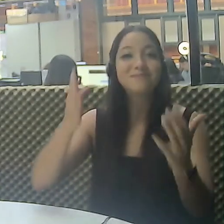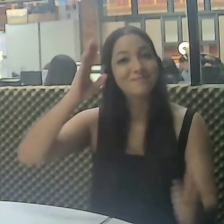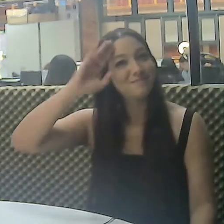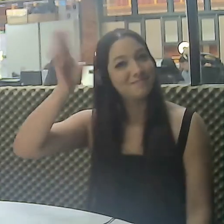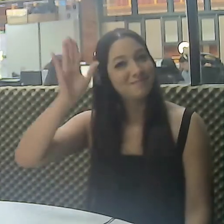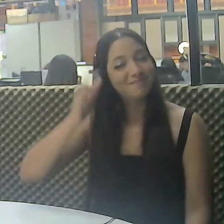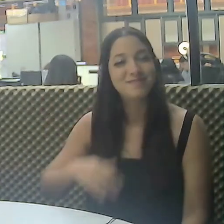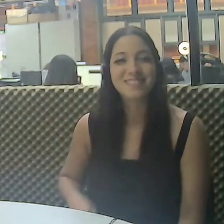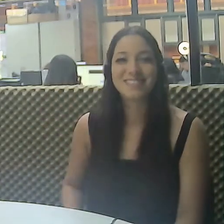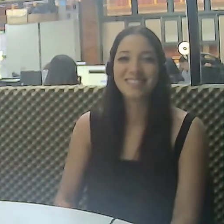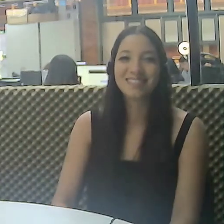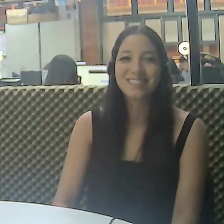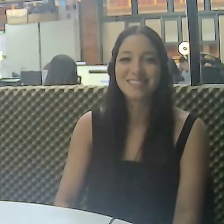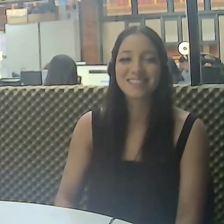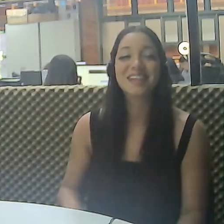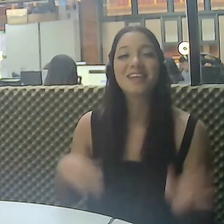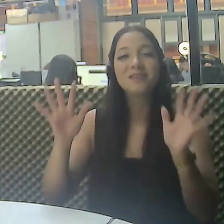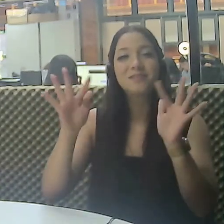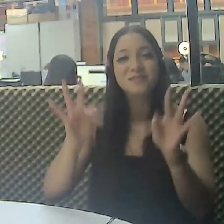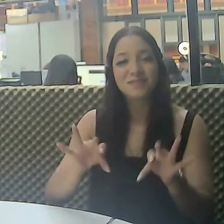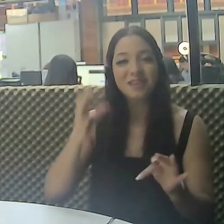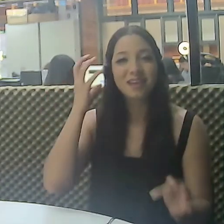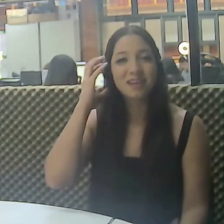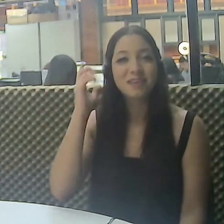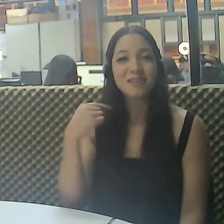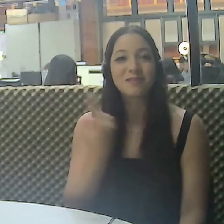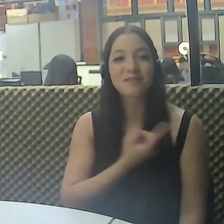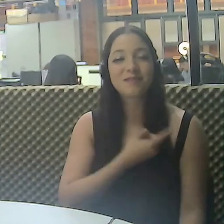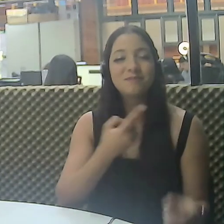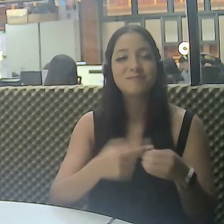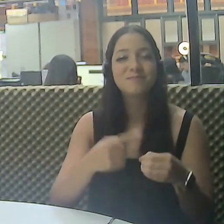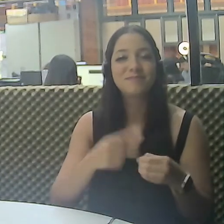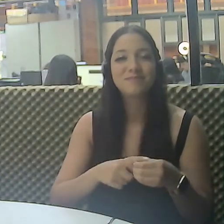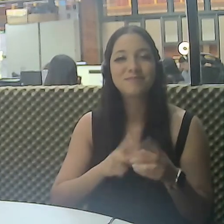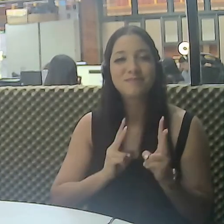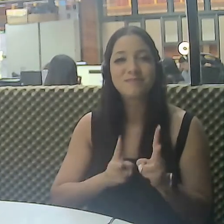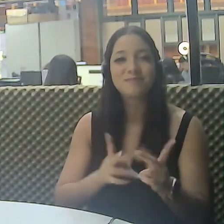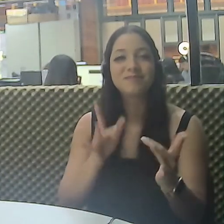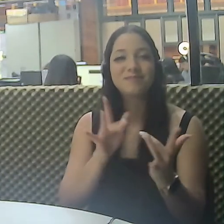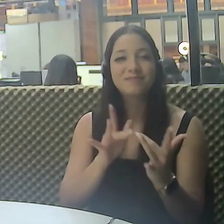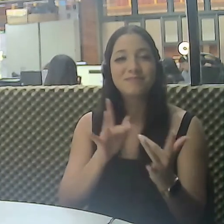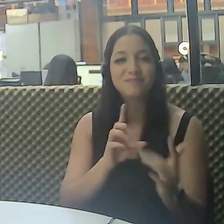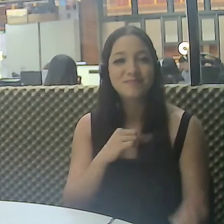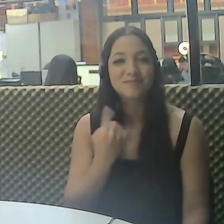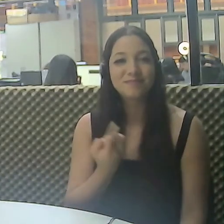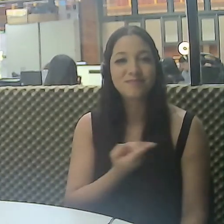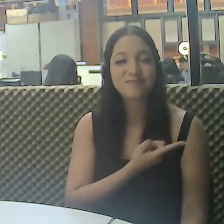bem. Fica por aqui mais uma edição do programa da Rádio Nossa Cidade.